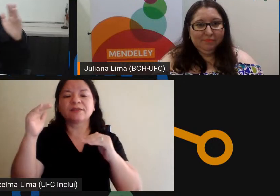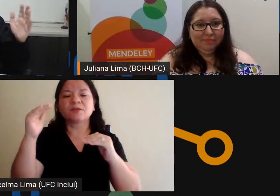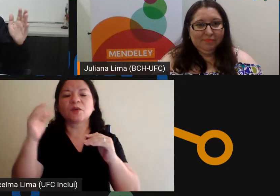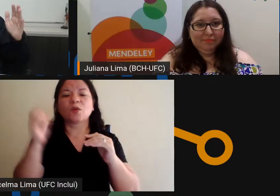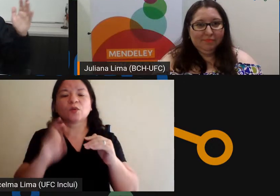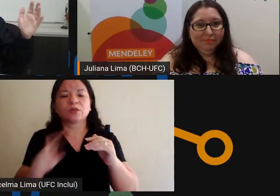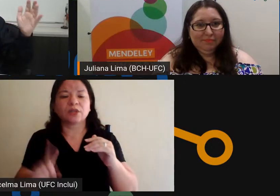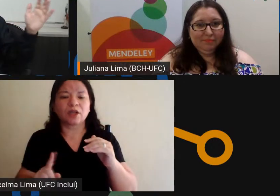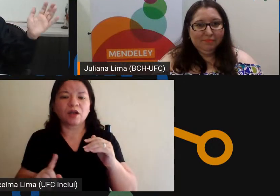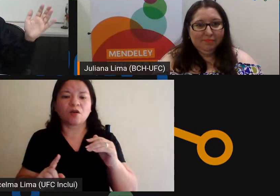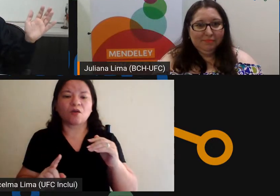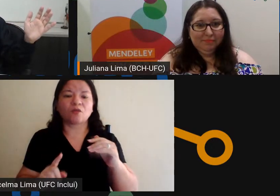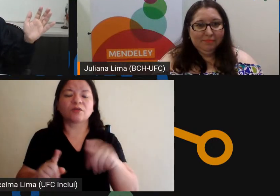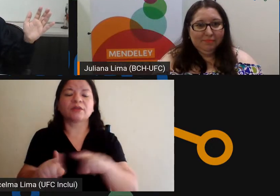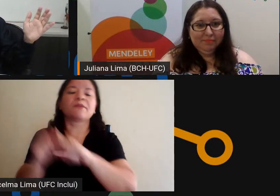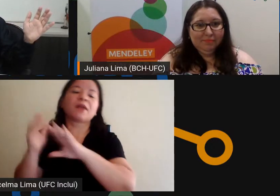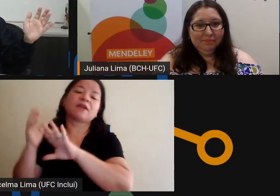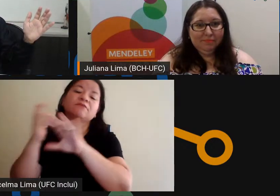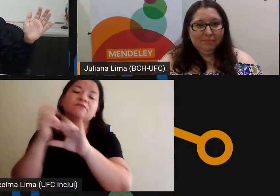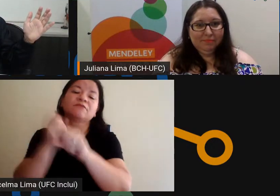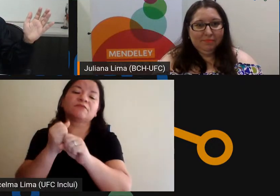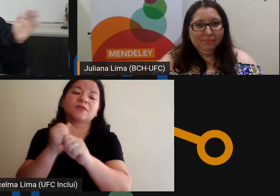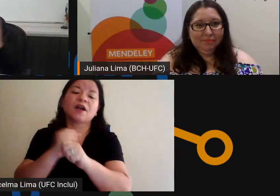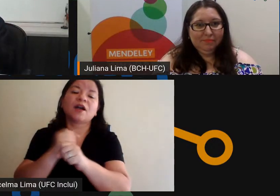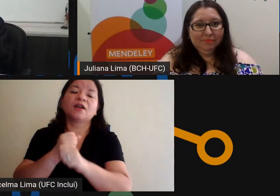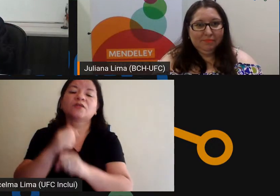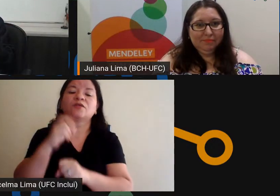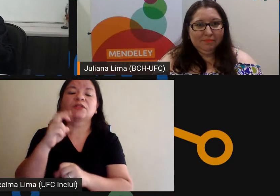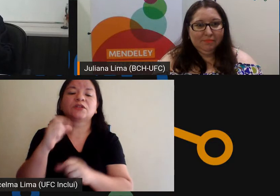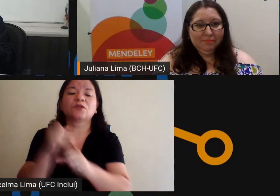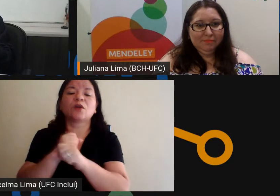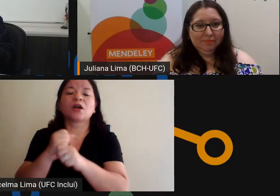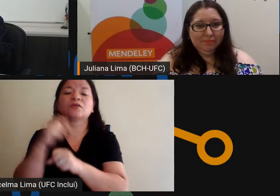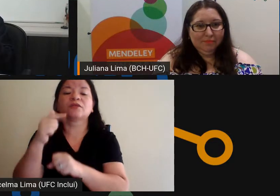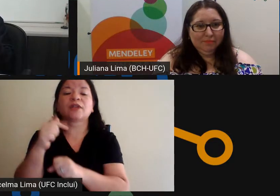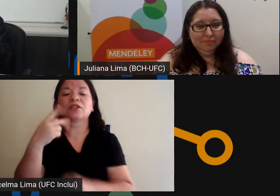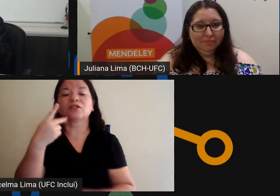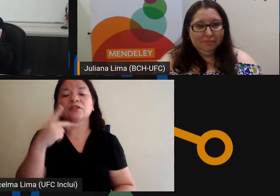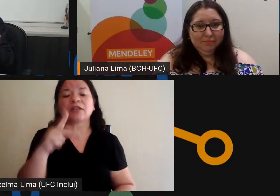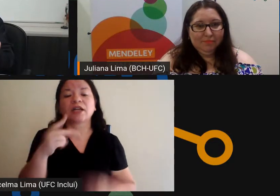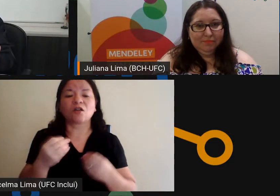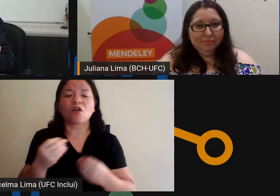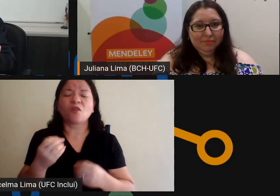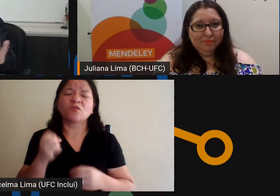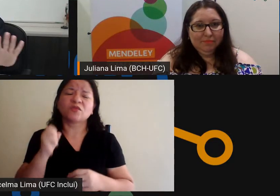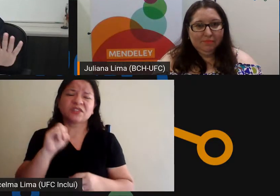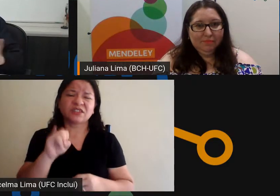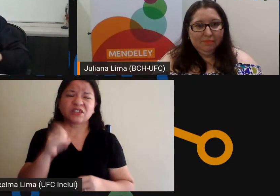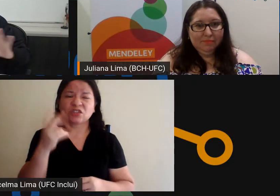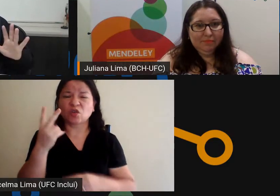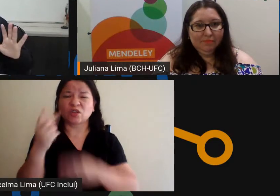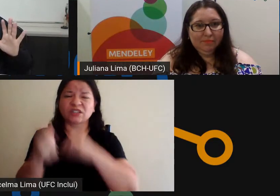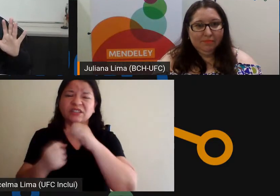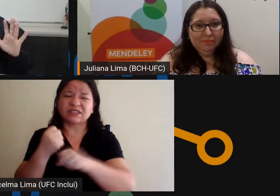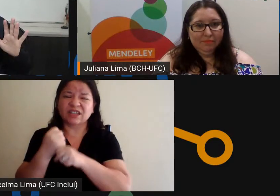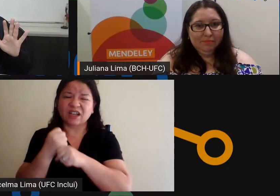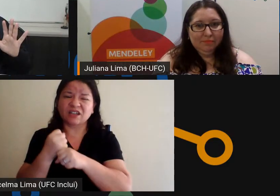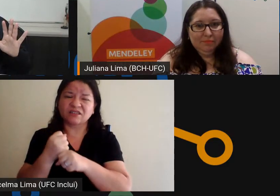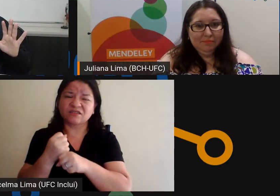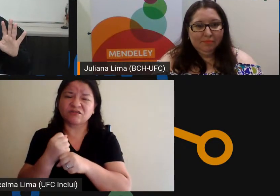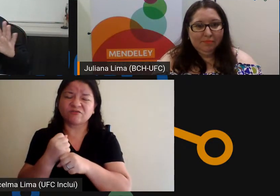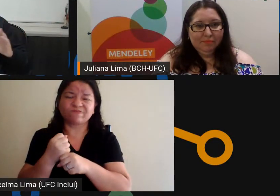nos últimos 5, 6, 7 anos. Porque se a revista está lá faz 2 anos, 3 anos, não arrisque ainda. Calma, ela ainda está em